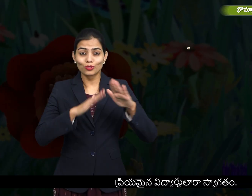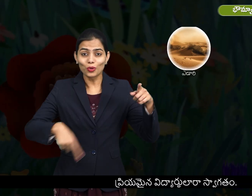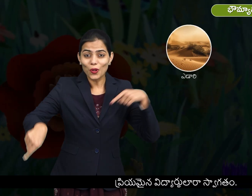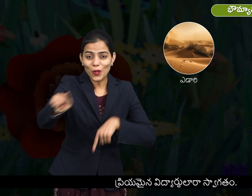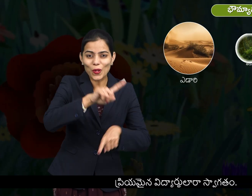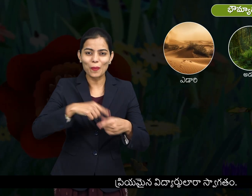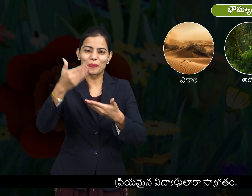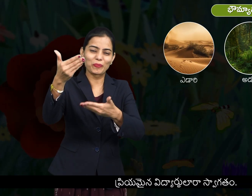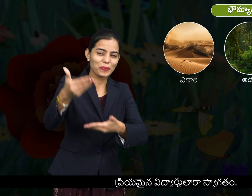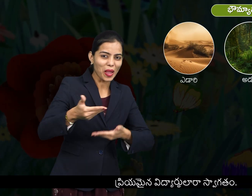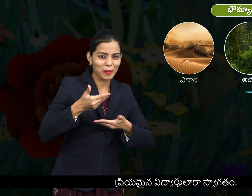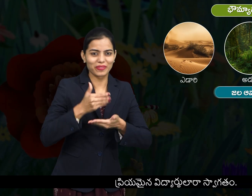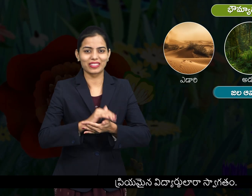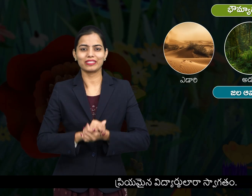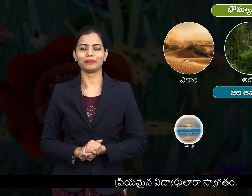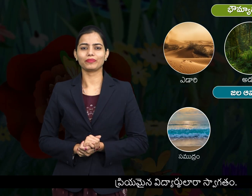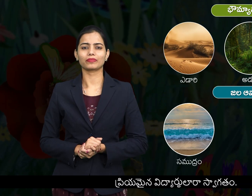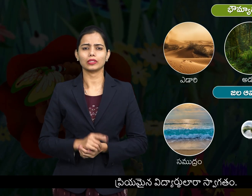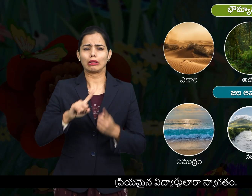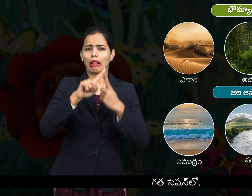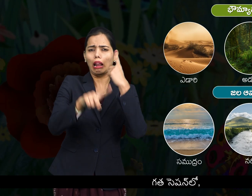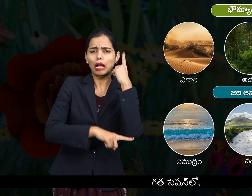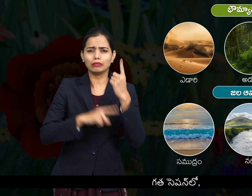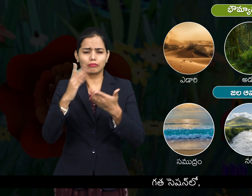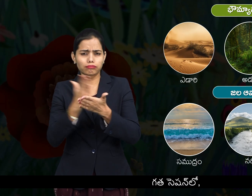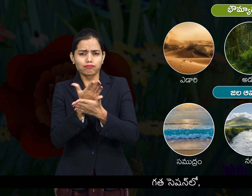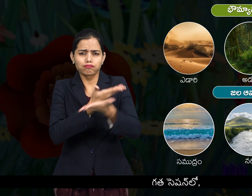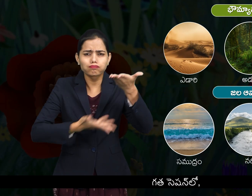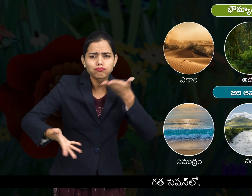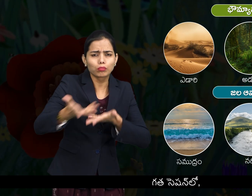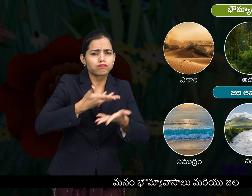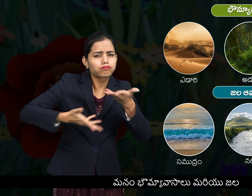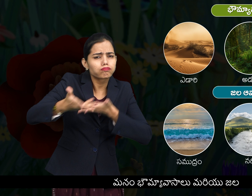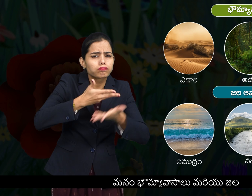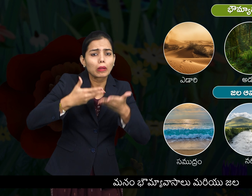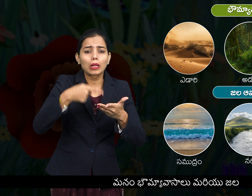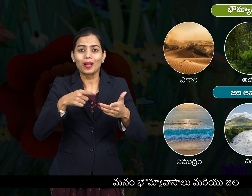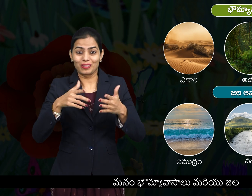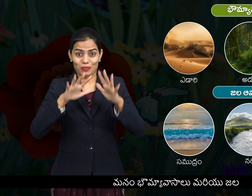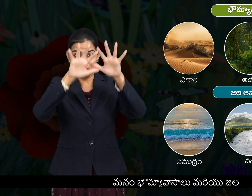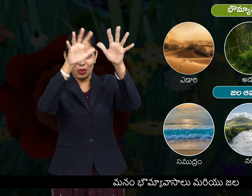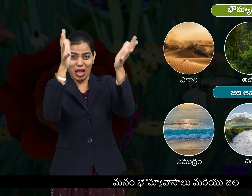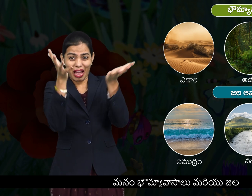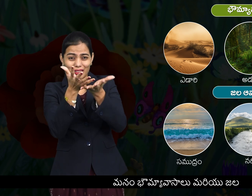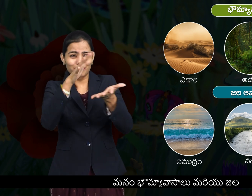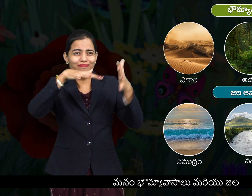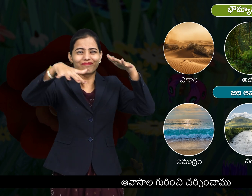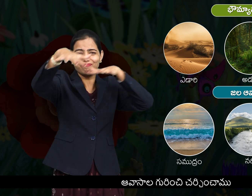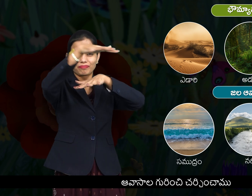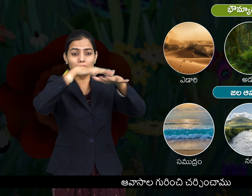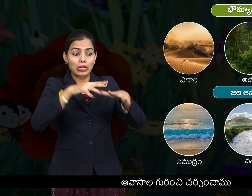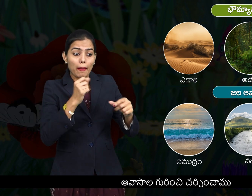ప్రియమైన విద్యార్థులారా, స్వాగతం. గత సెషన్లో మనం భౌమ్యావాసాలు మరియు